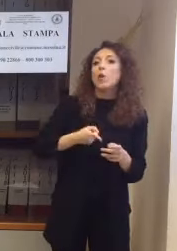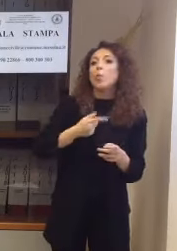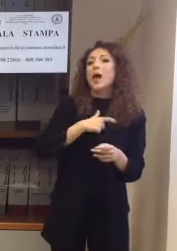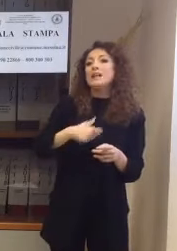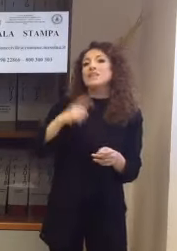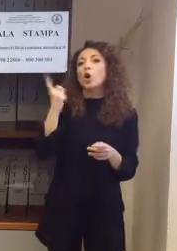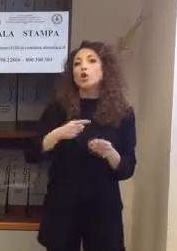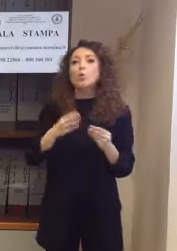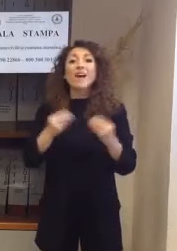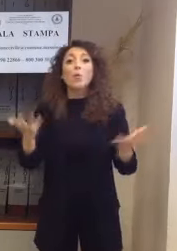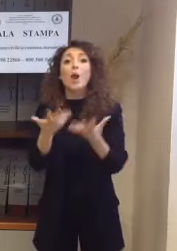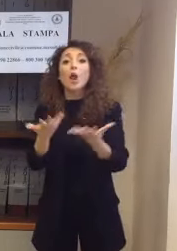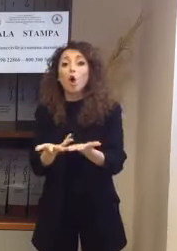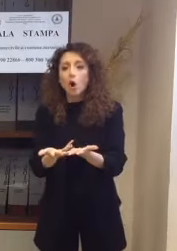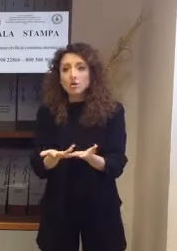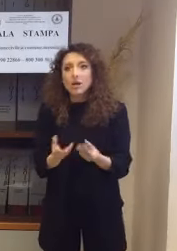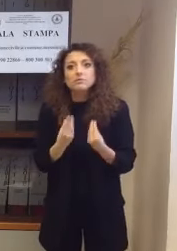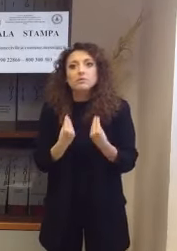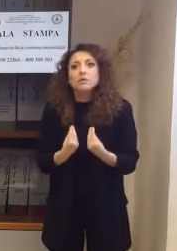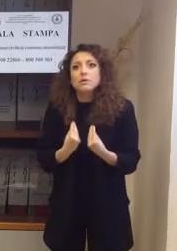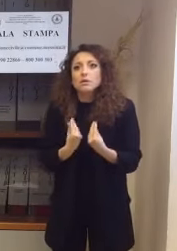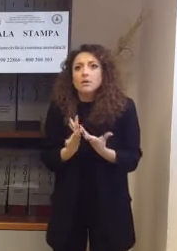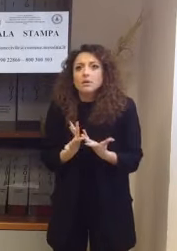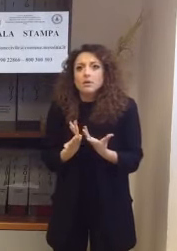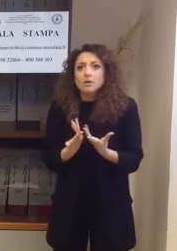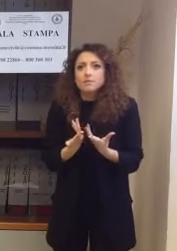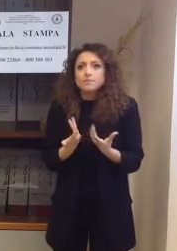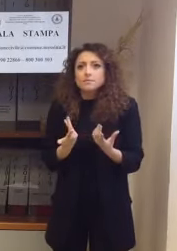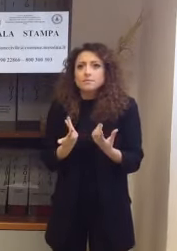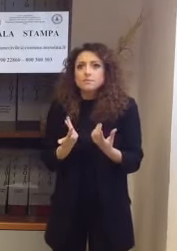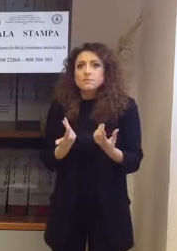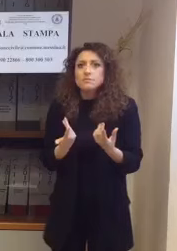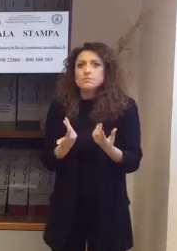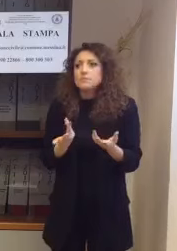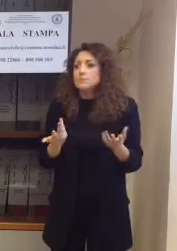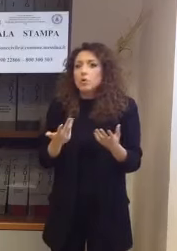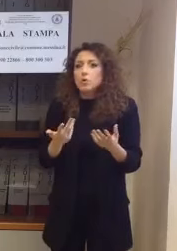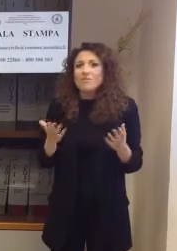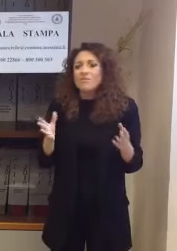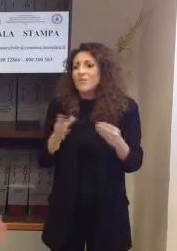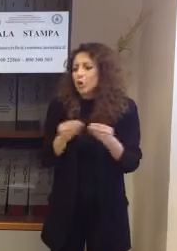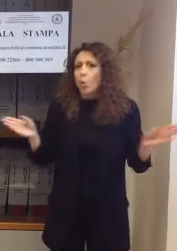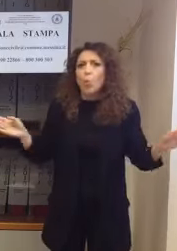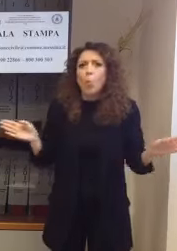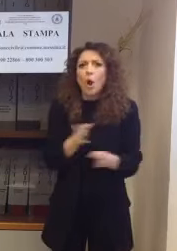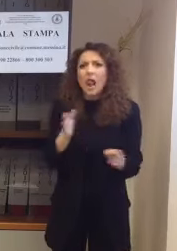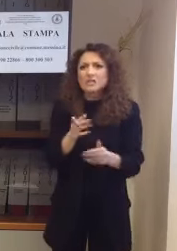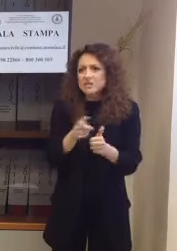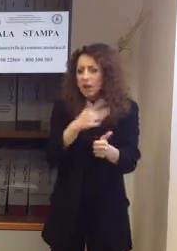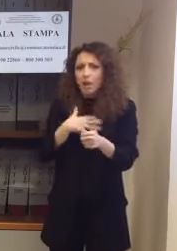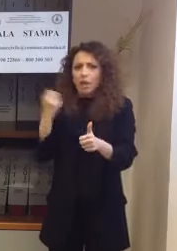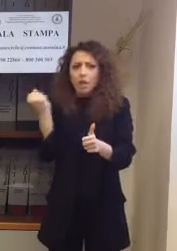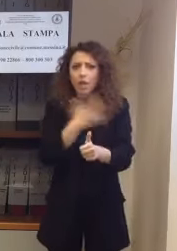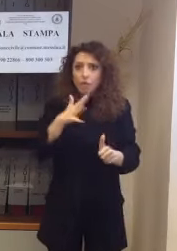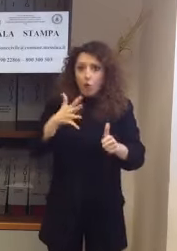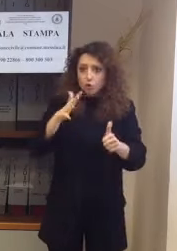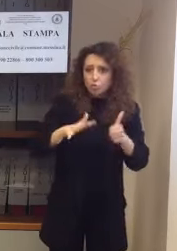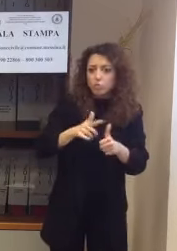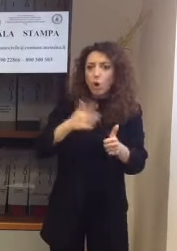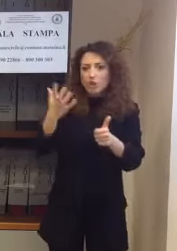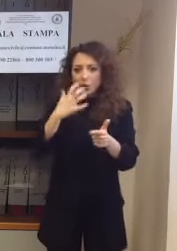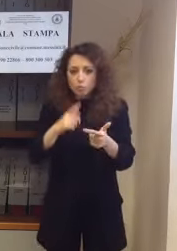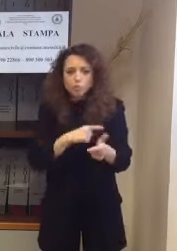qualcosa più di quello di farmi di rischiare di farmi ammazzare. Ancora non so cosa rischierò, perché è ovvio che ormai sono